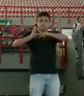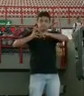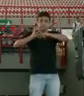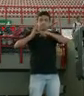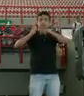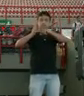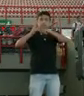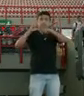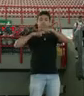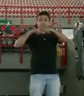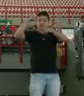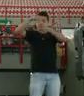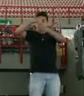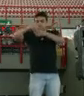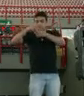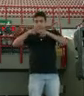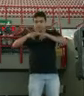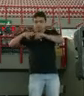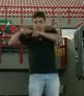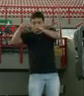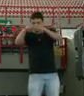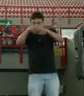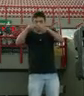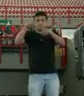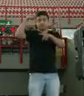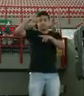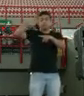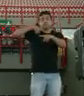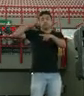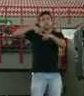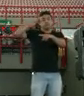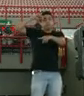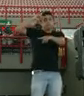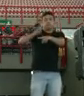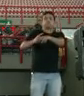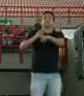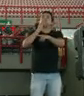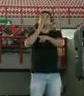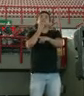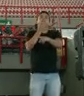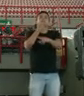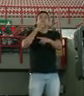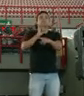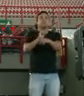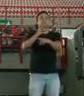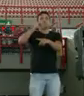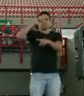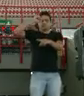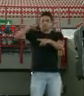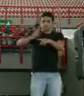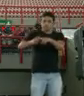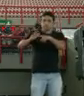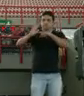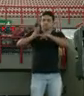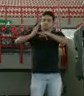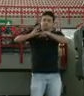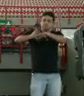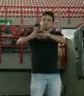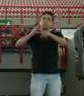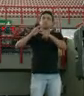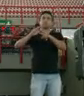tem peças e as peças precisam de um comando. Quem é que vai exercer esse comando